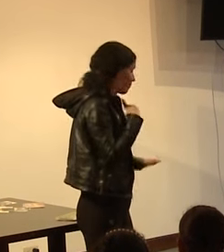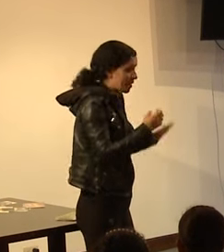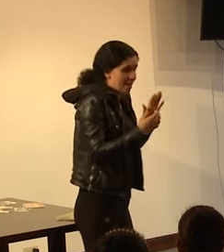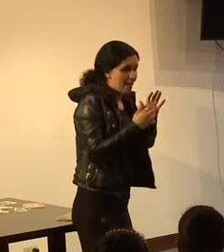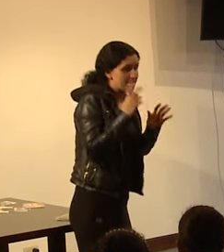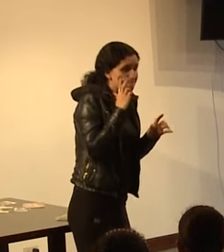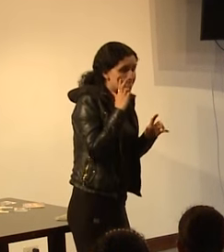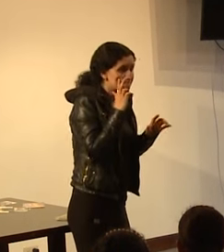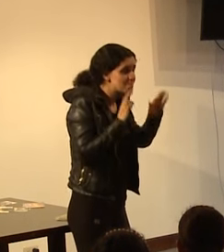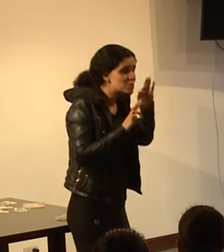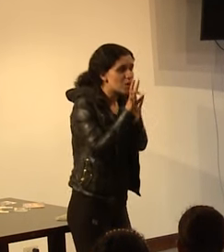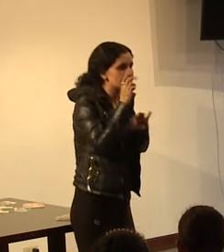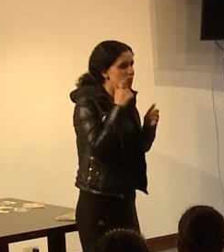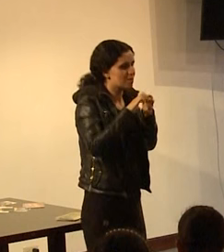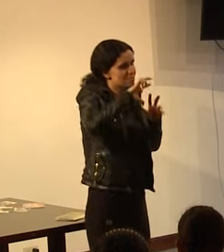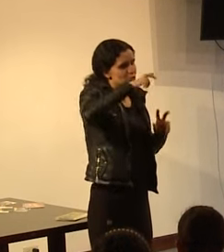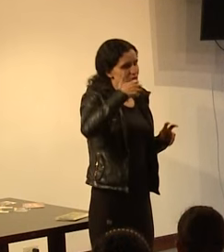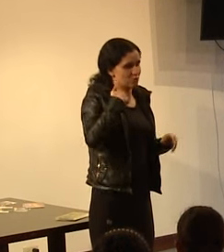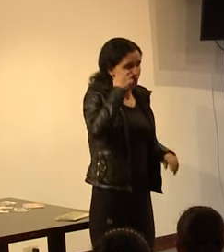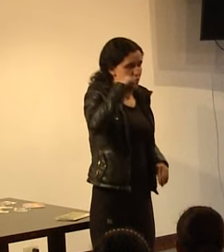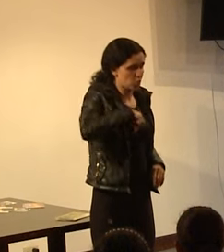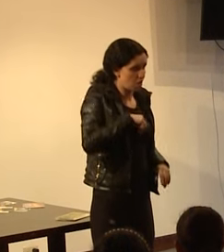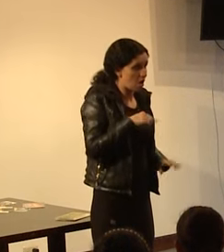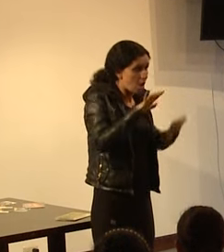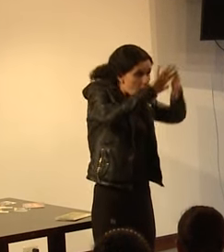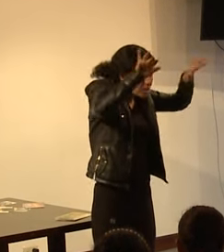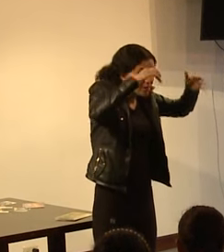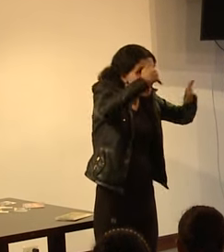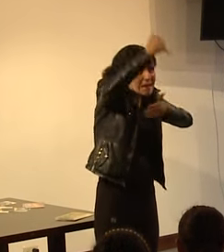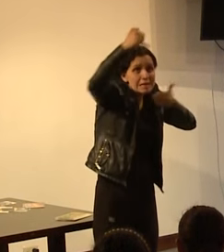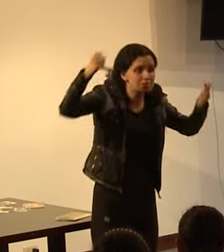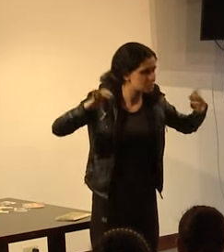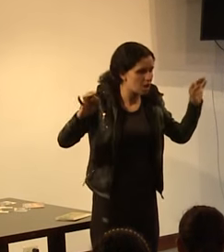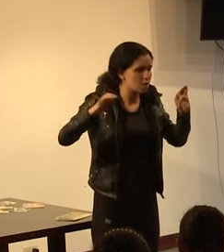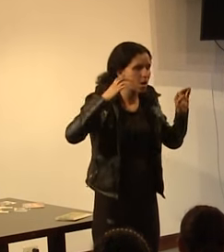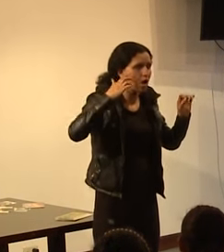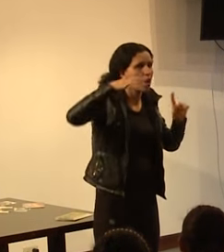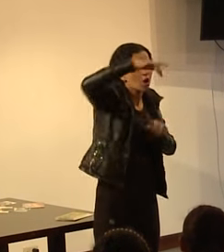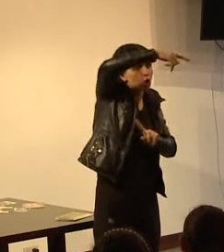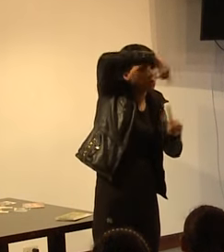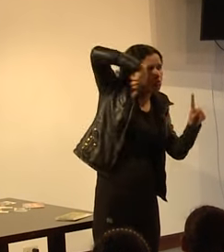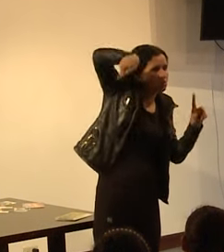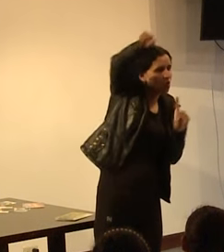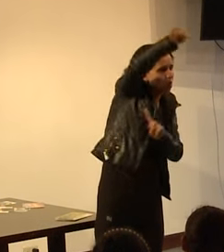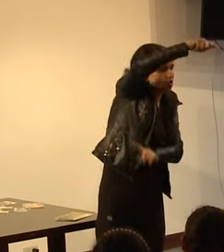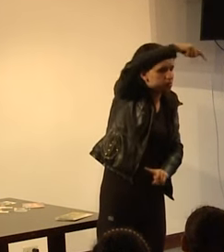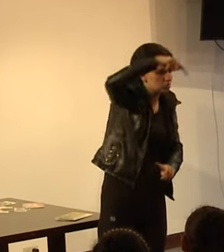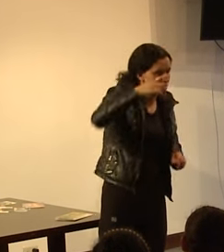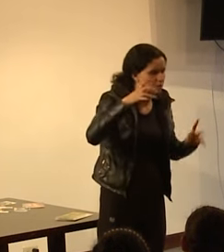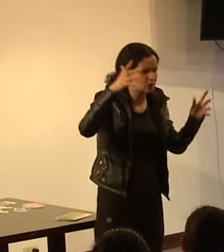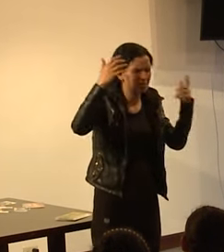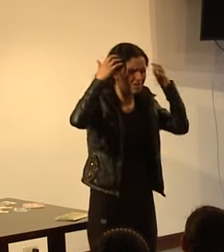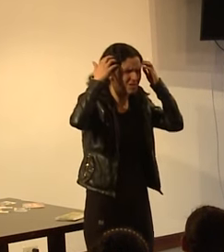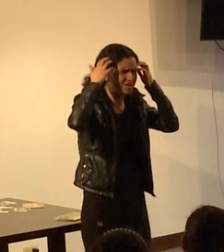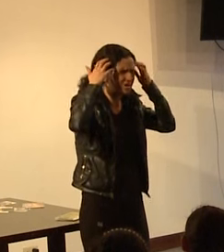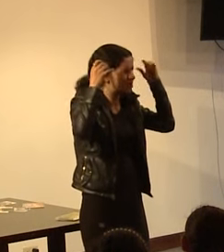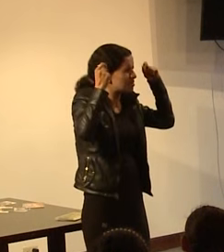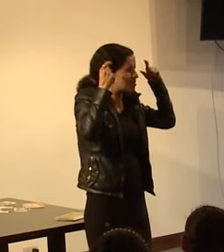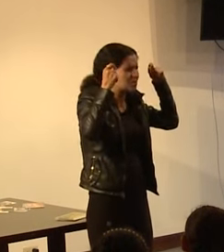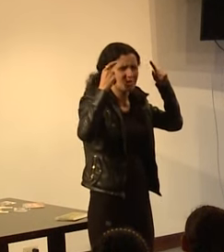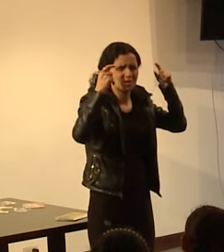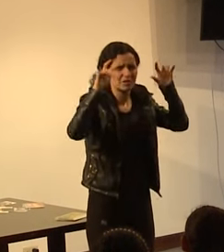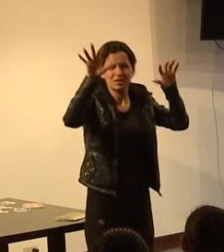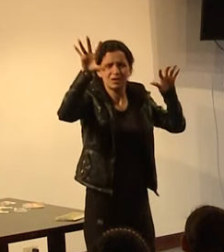visual, son una invención del ser humano. Las líneas aquí no existen, lo que existen son contornos, ¿sí? Que nosotros, para comprenderlo bidimensionalmente en un plano, ¿qué